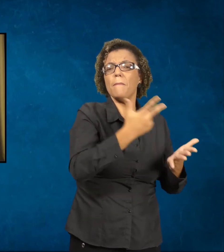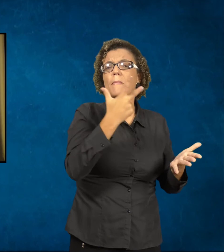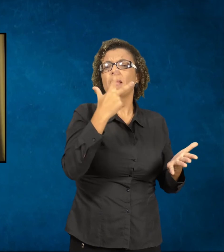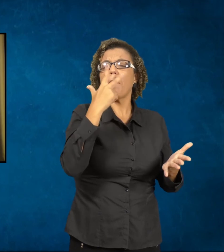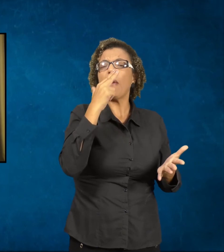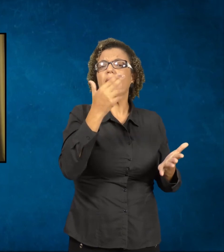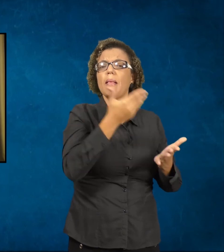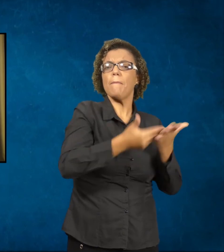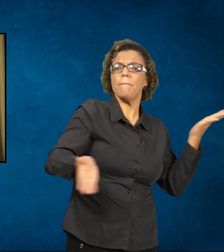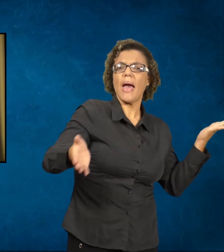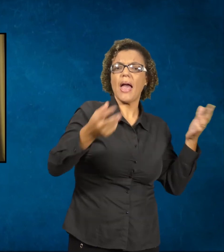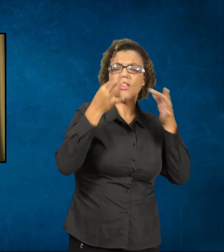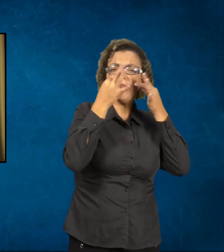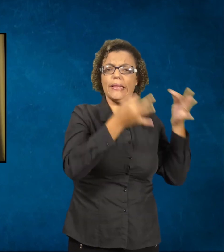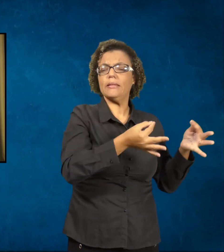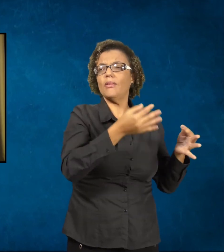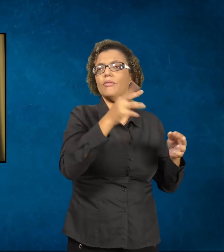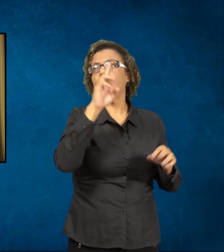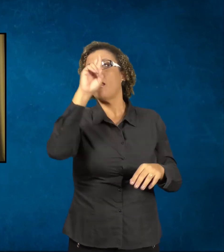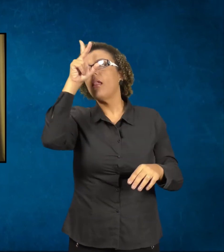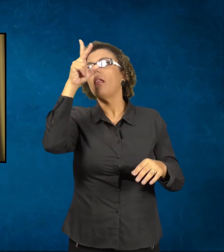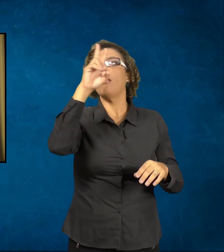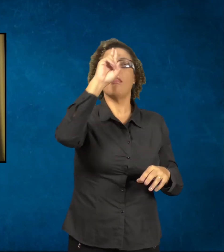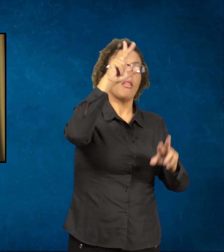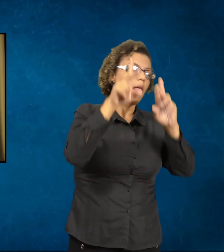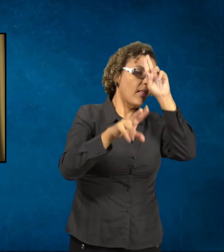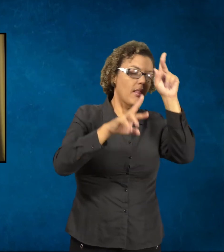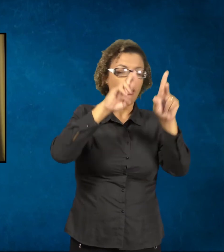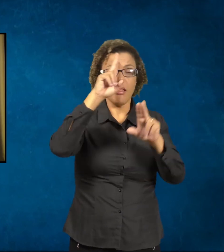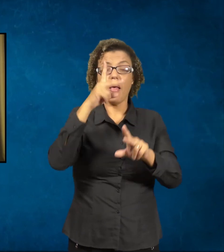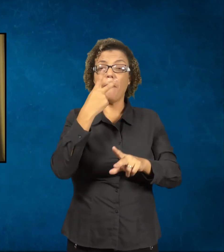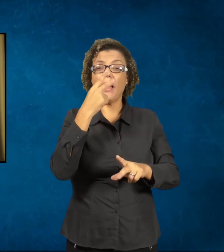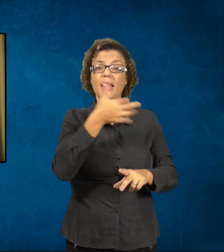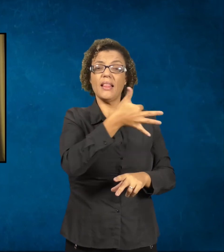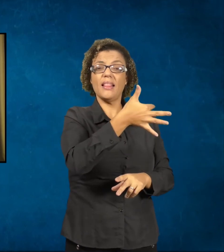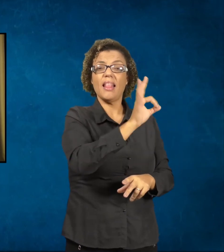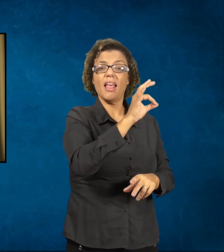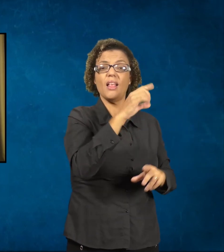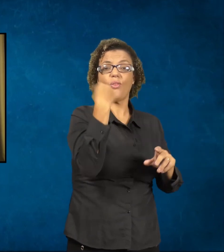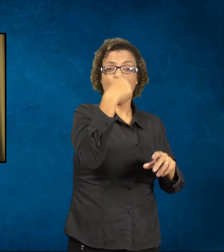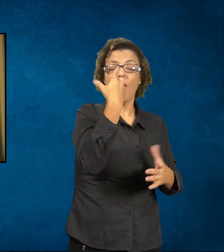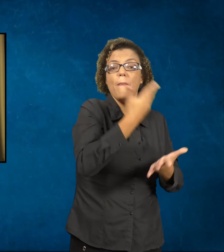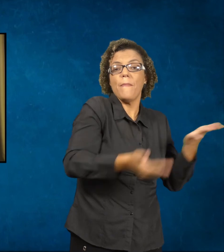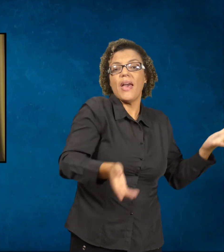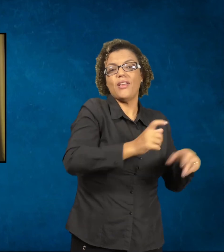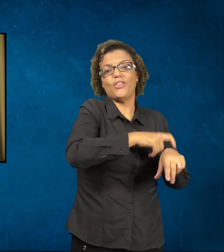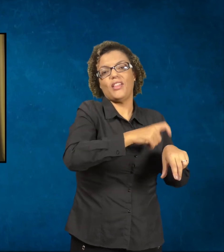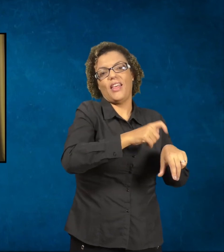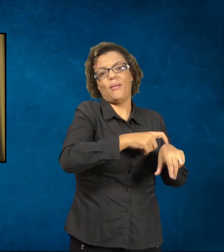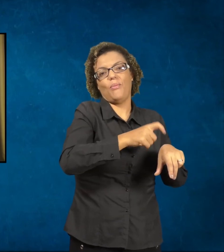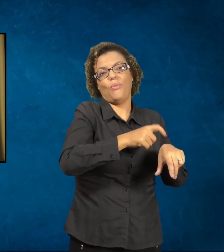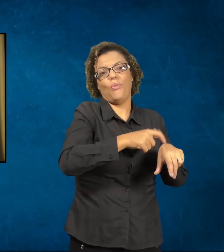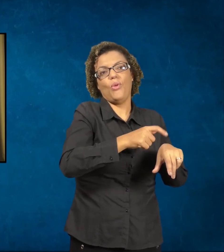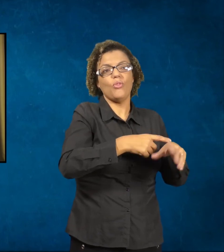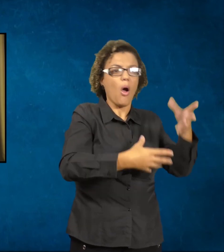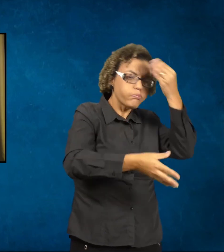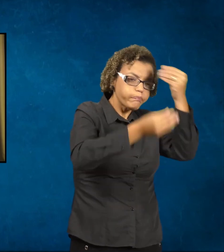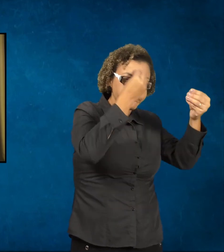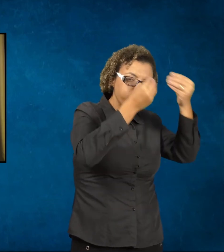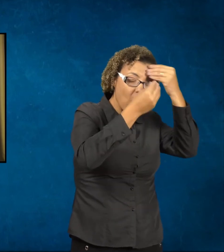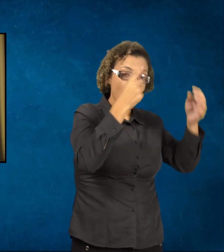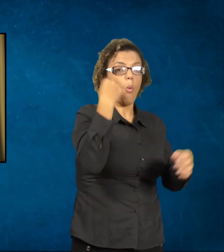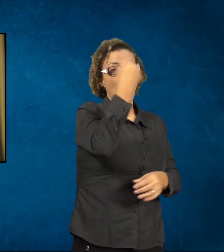disciplina faz com que essas 10 horas não rendam uma bem concentrada. Às vezes você pega um jovem filósofo